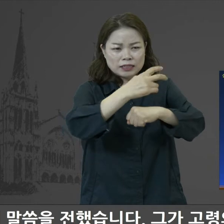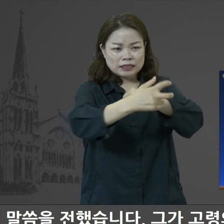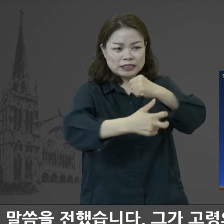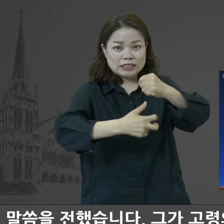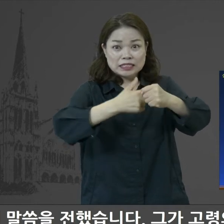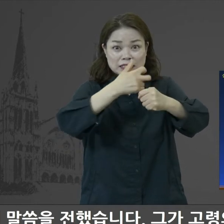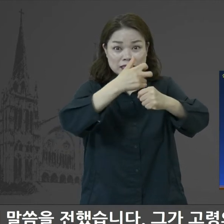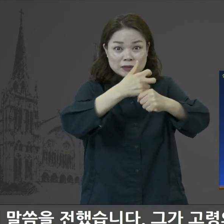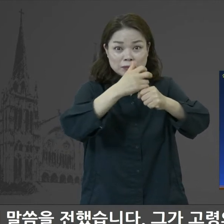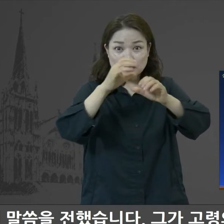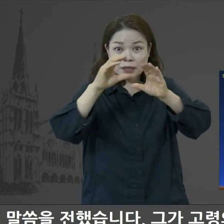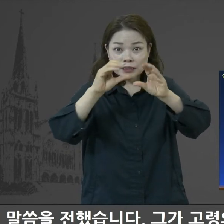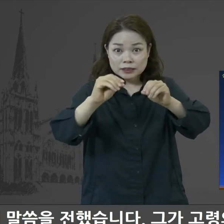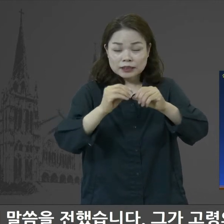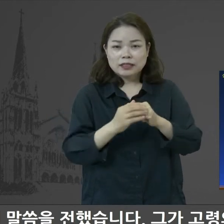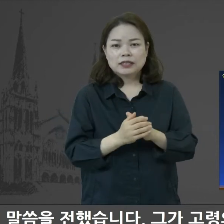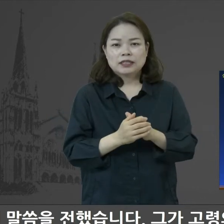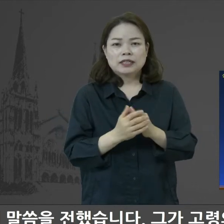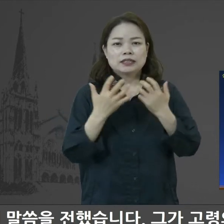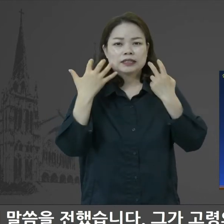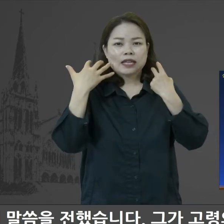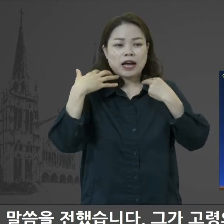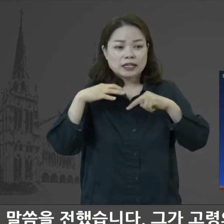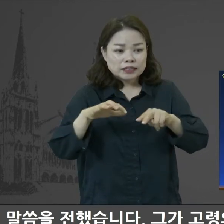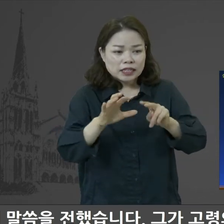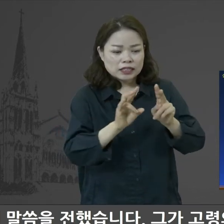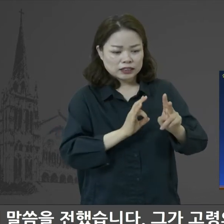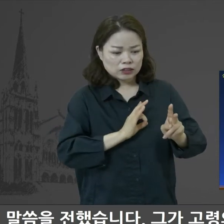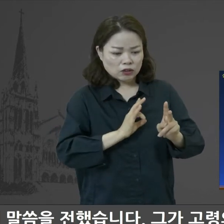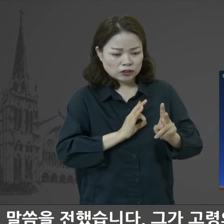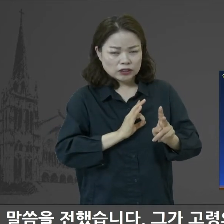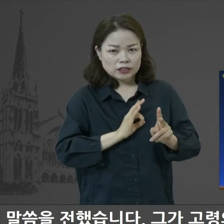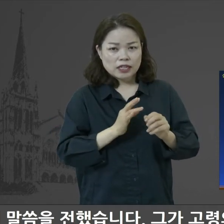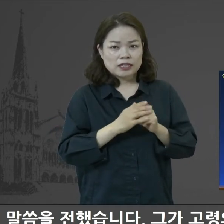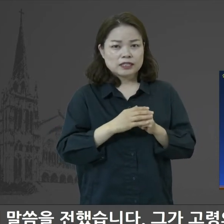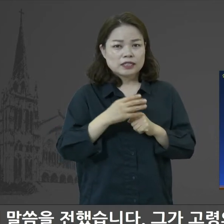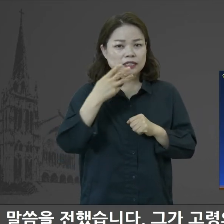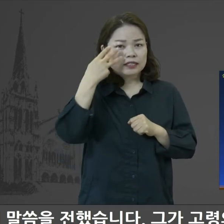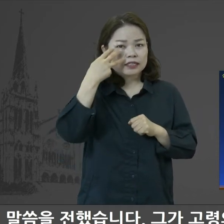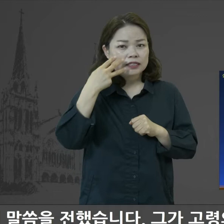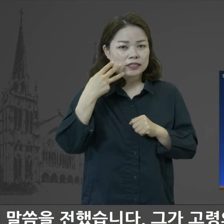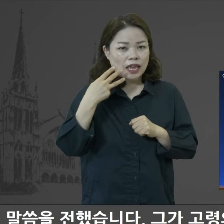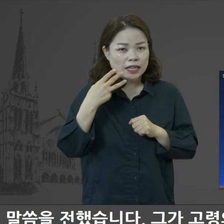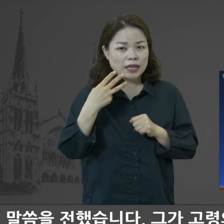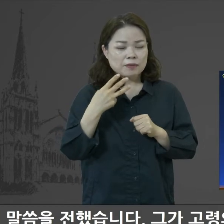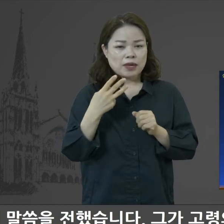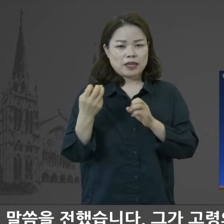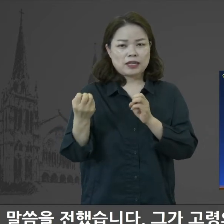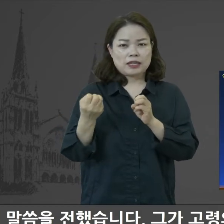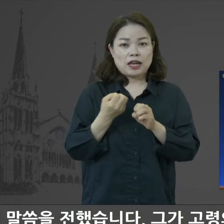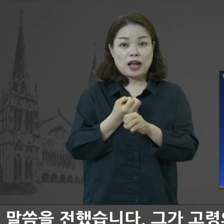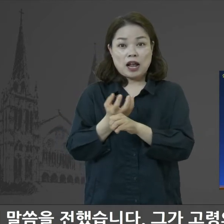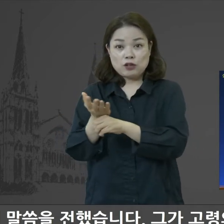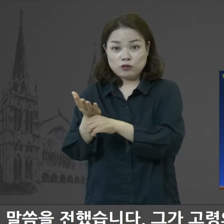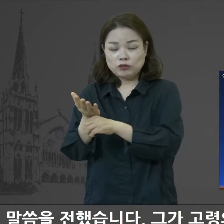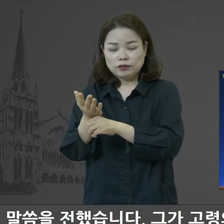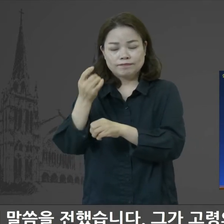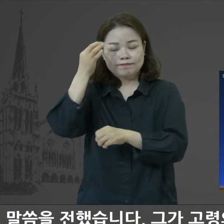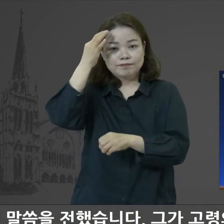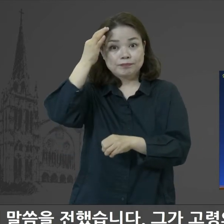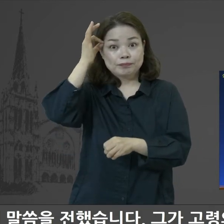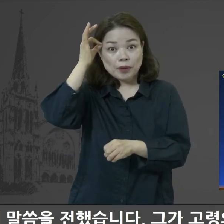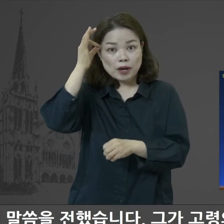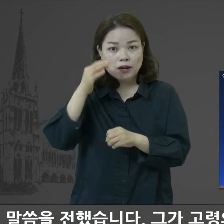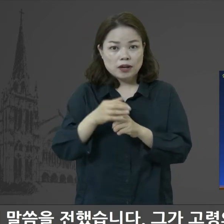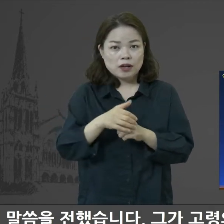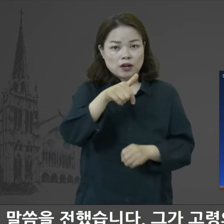만에 그치리라. 다니엘이 어느 날 선지자 예레미야에게 알려주신 그 연수를 깨달았기 때문입니다.